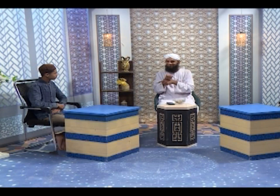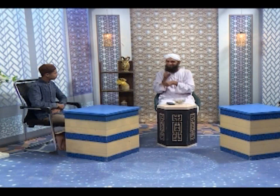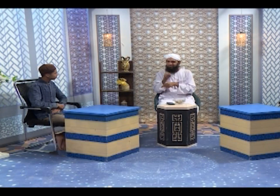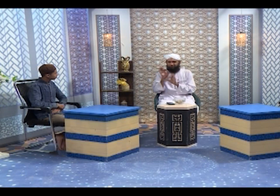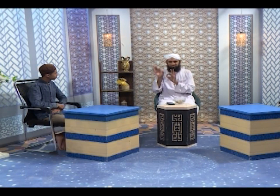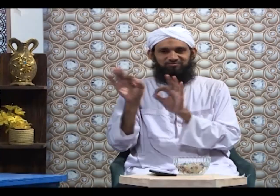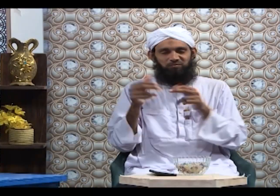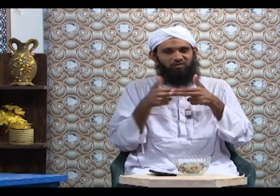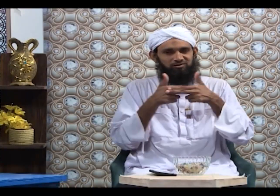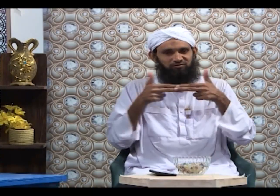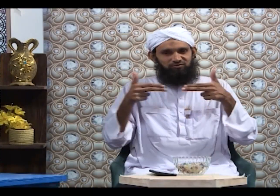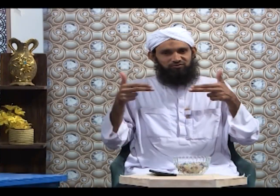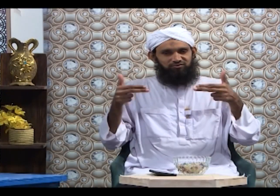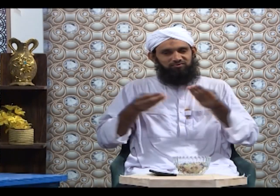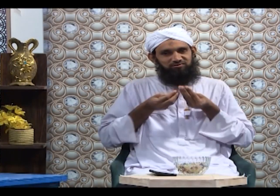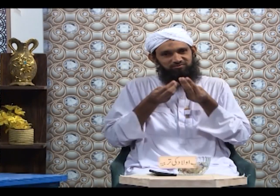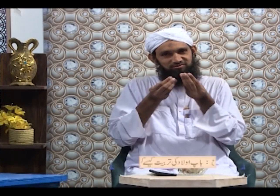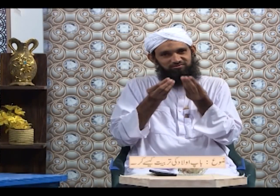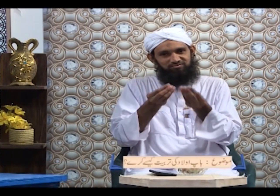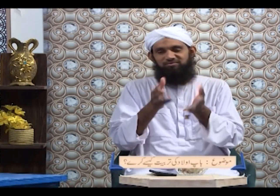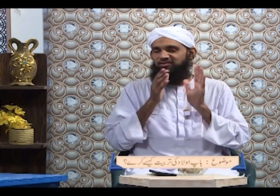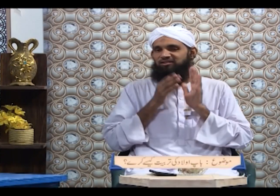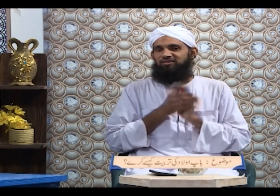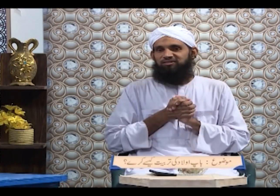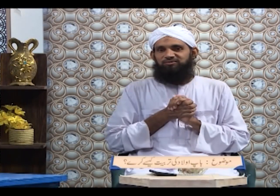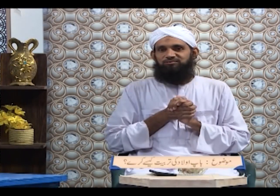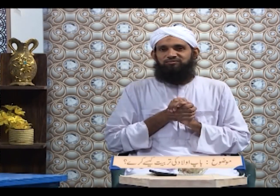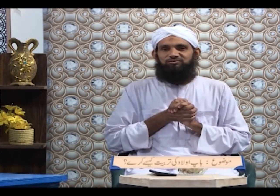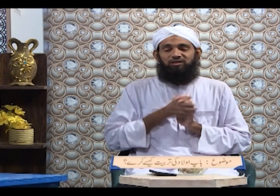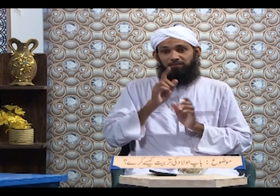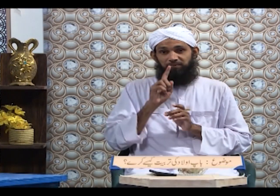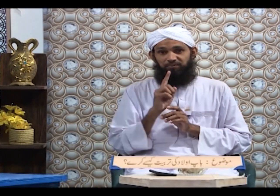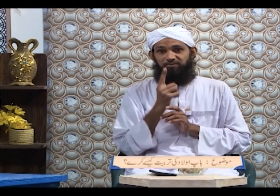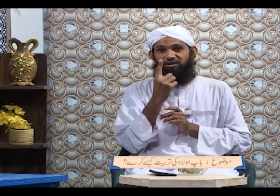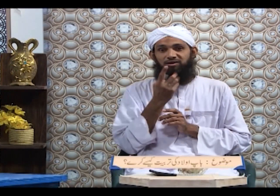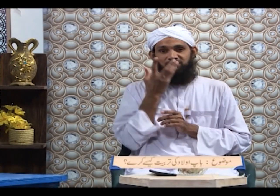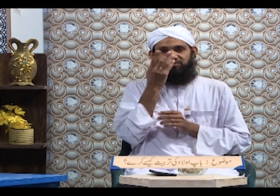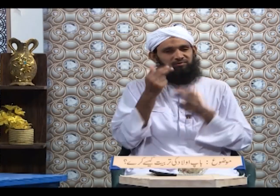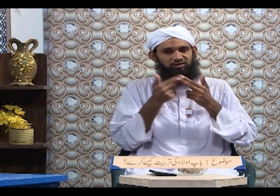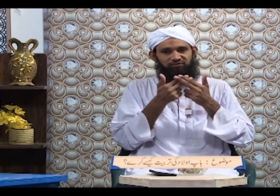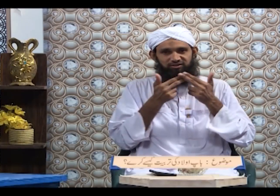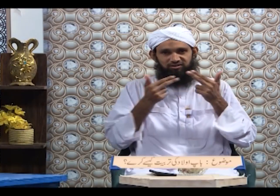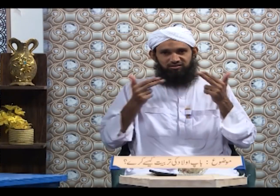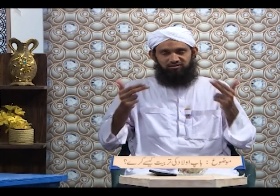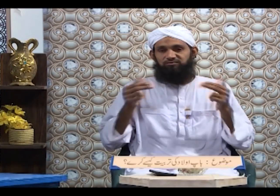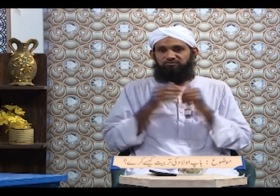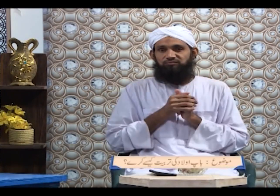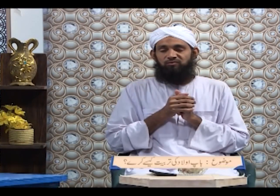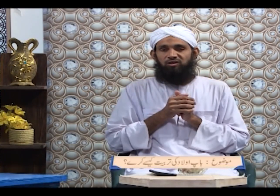اسی موضوع پر چند مدنی پھول سننے کی سعادت حاصل کریں گے۔ آئیے سب سے پہلے ایک حکایت سنتے ہیں۔ چنانچہ سمرقند کے